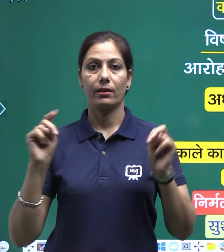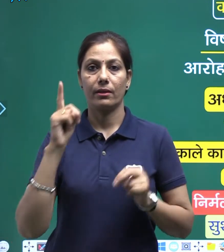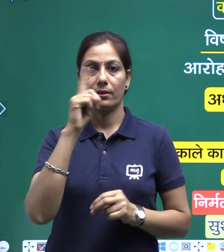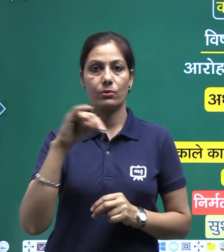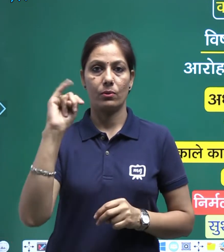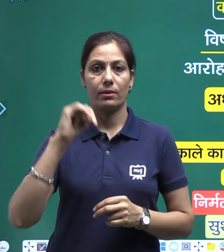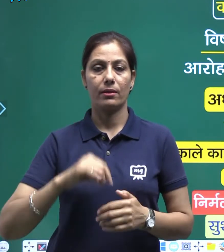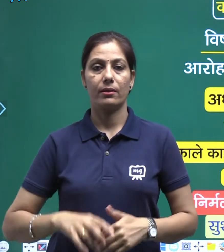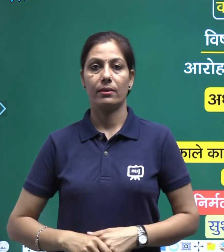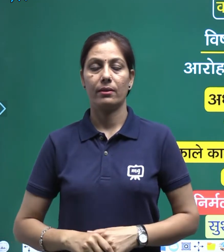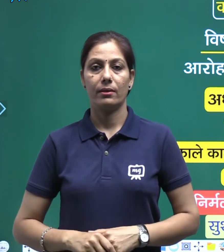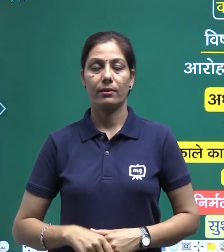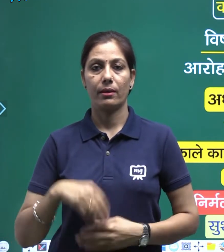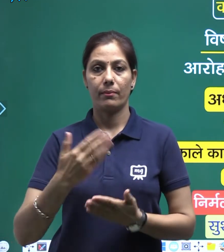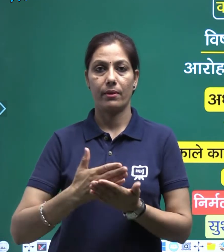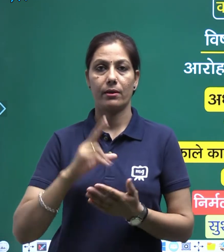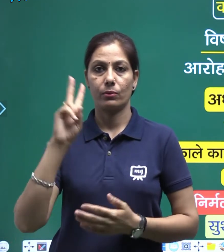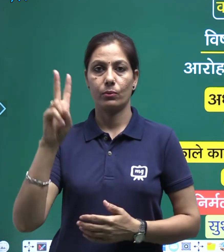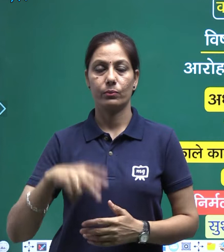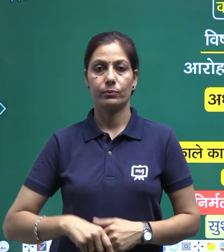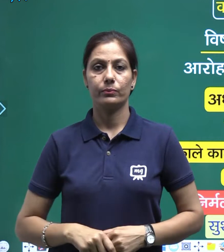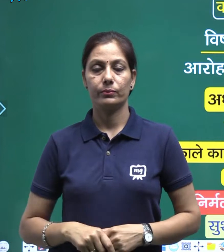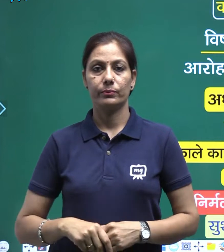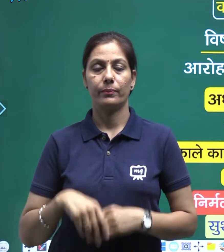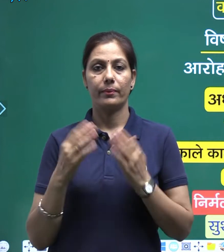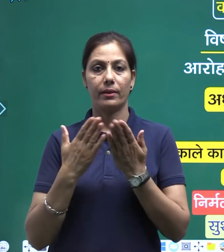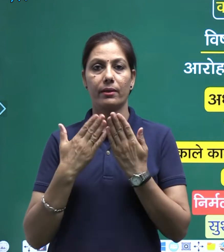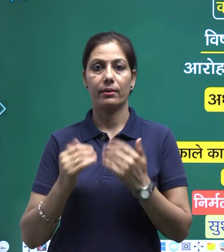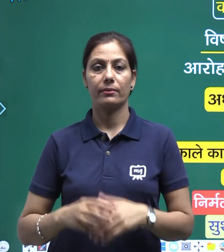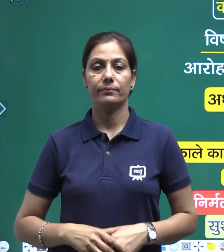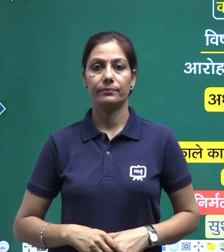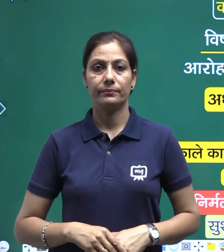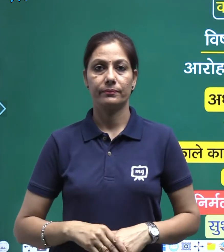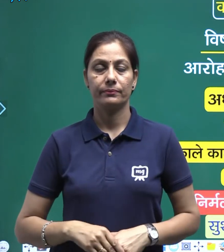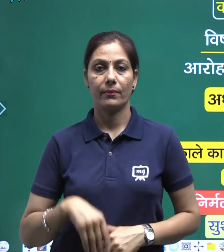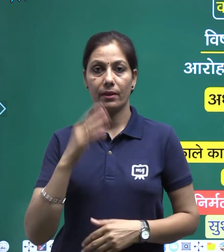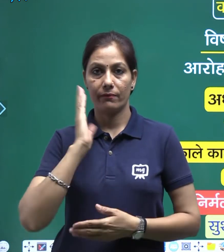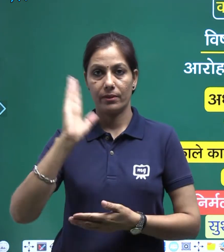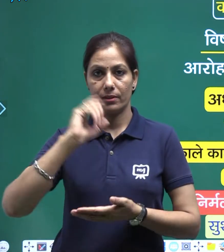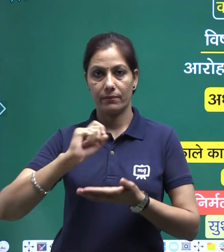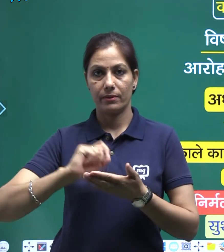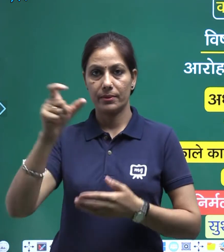का भाग 2 पढ़ेंगे। कवि है